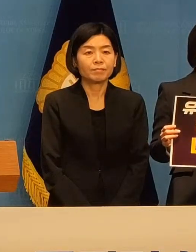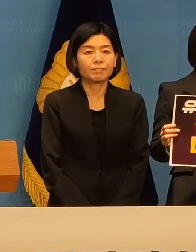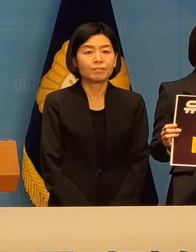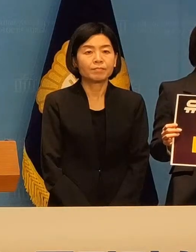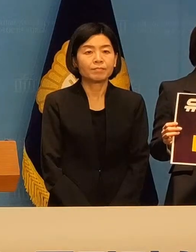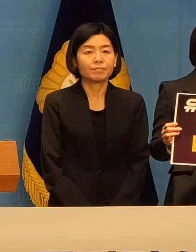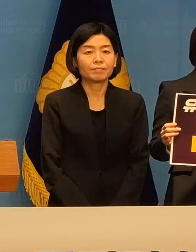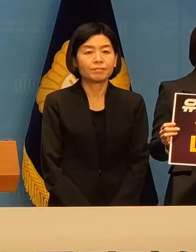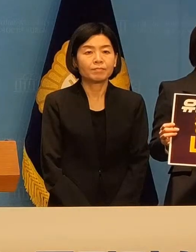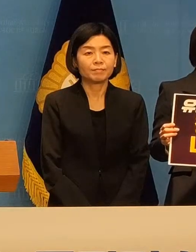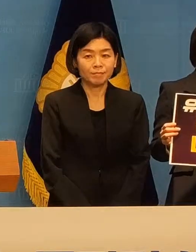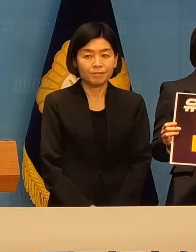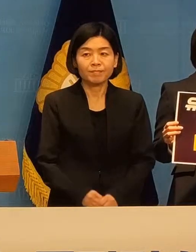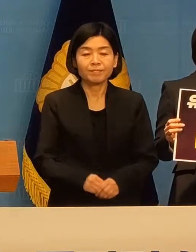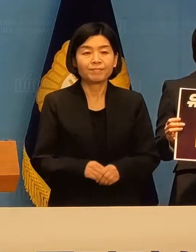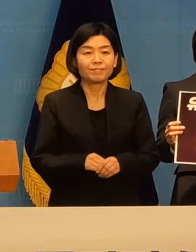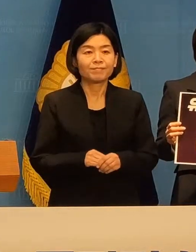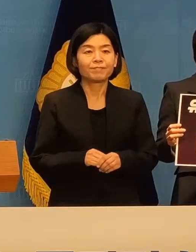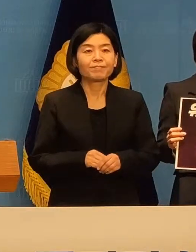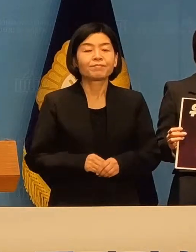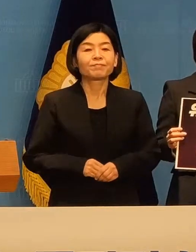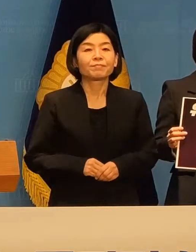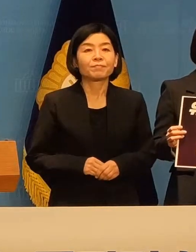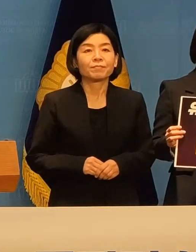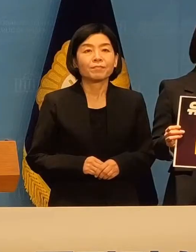네, 1분 남았지만 시작하도록 하겠습니다.